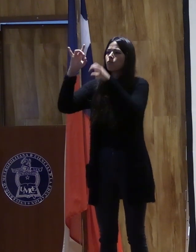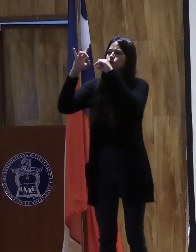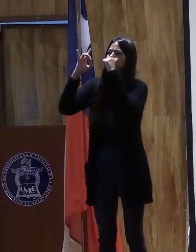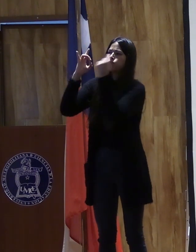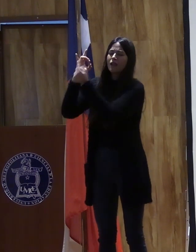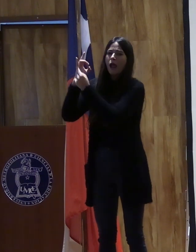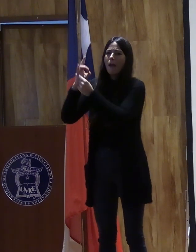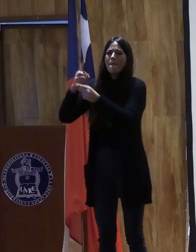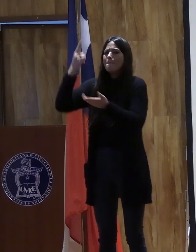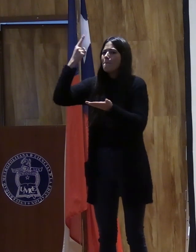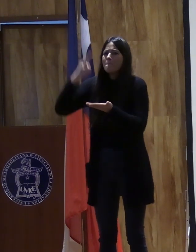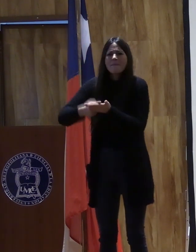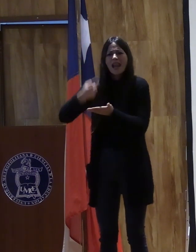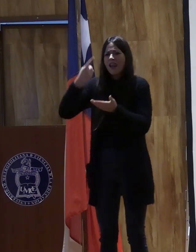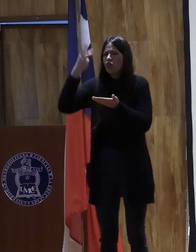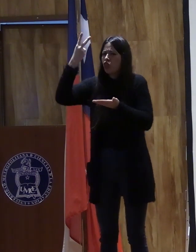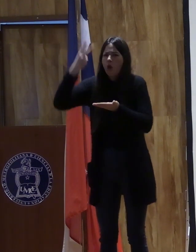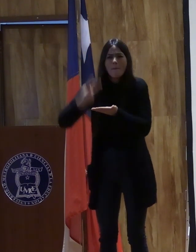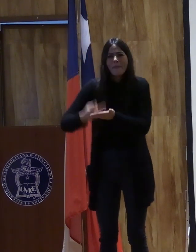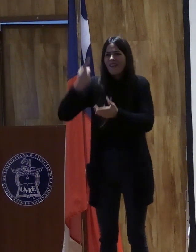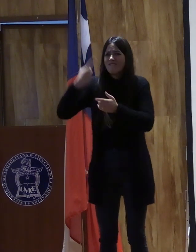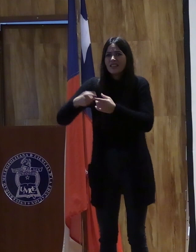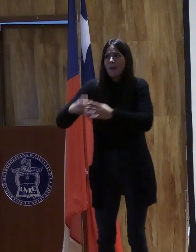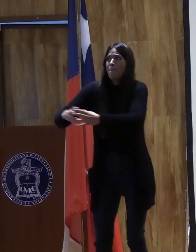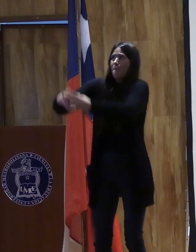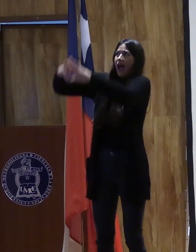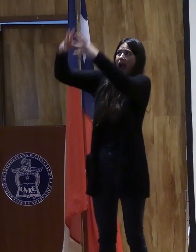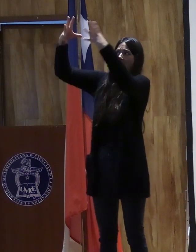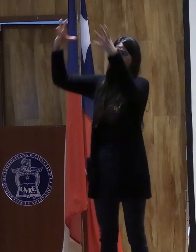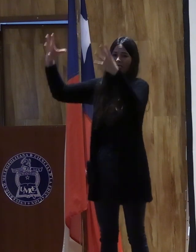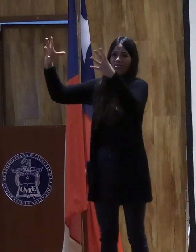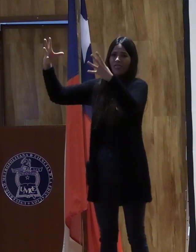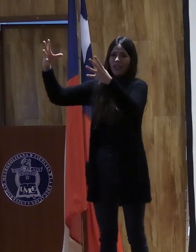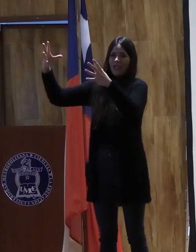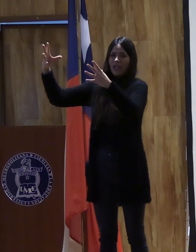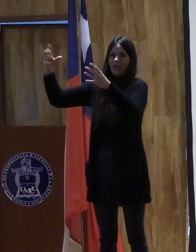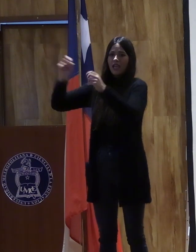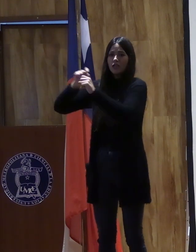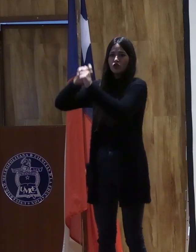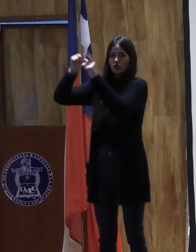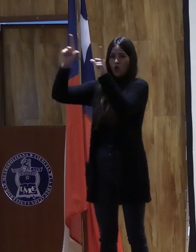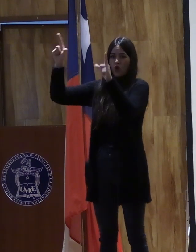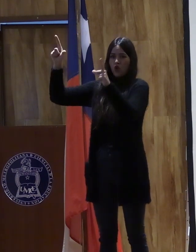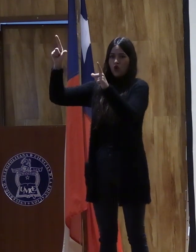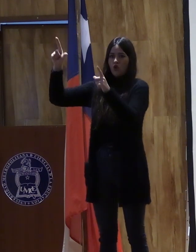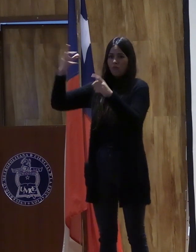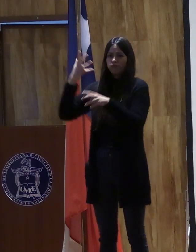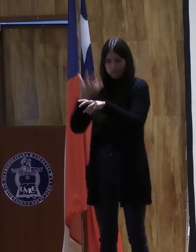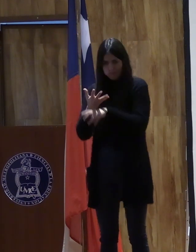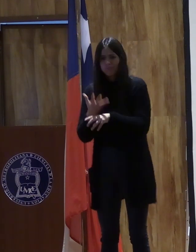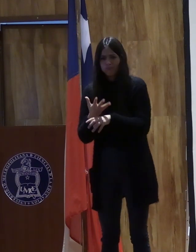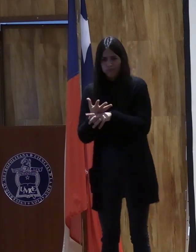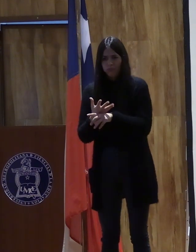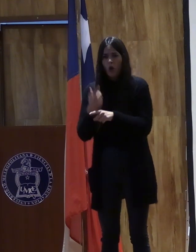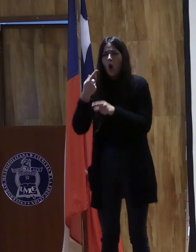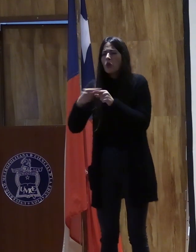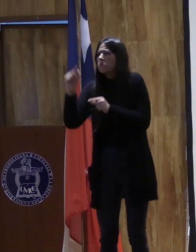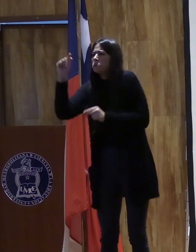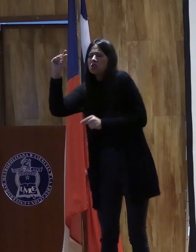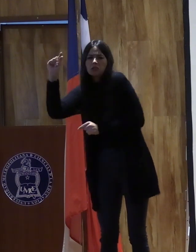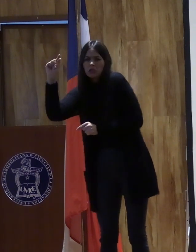veces más, 2000 veces. Hay algunas estrellas, pero muy, muy grandes, 2000 veces más grandes. Hay otras estrellas